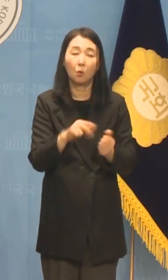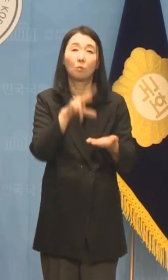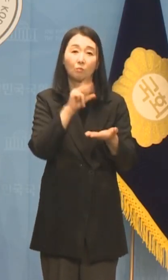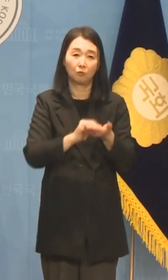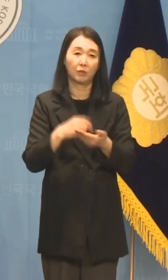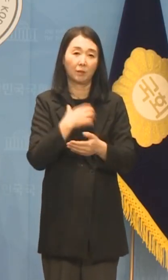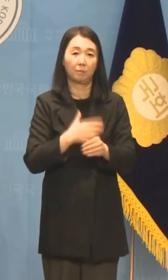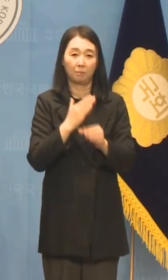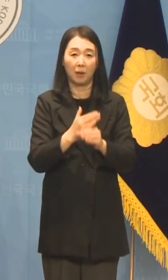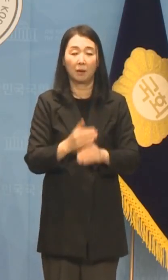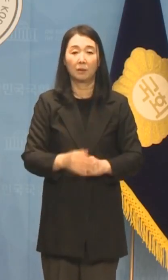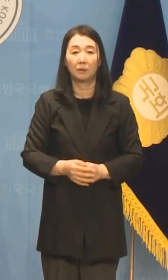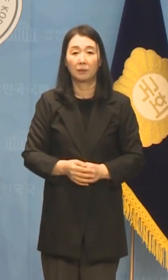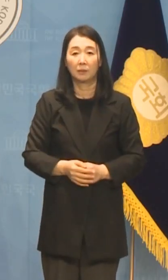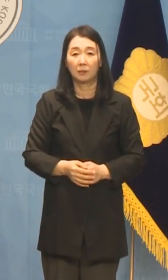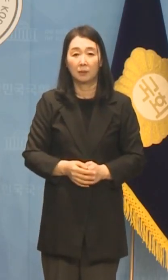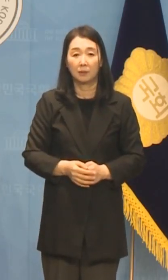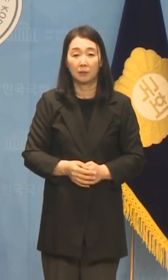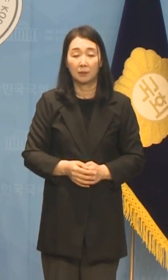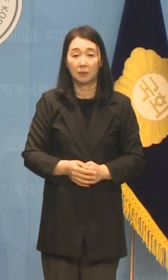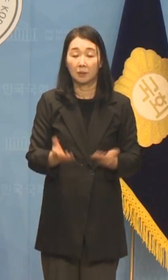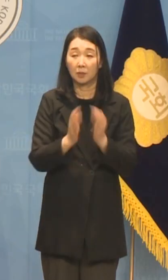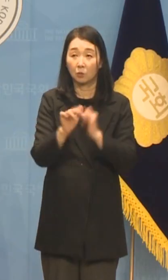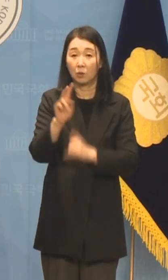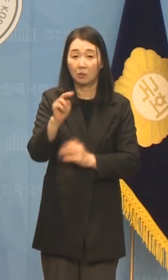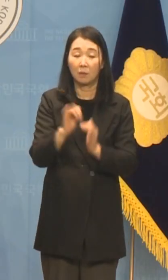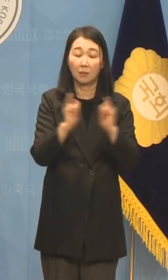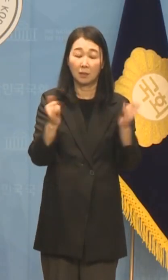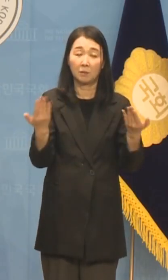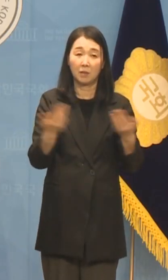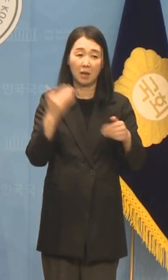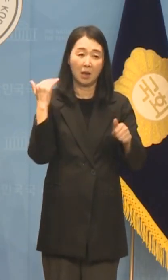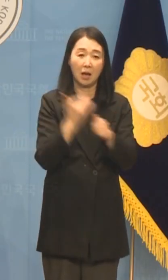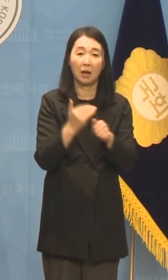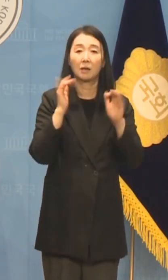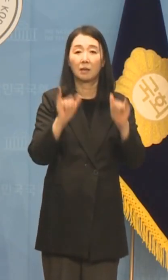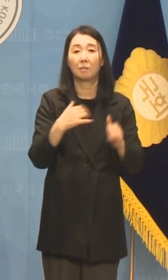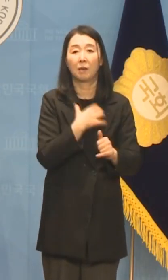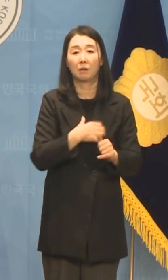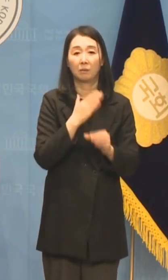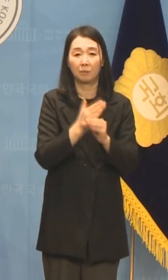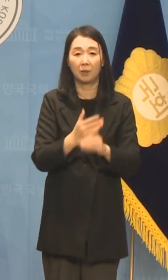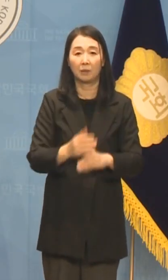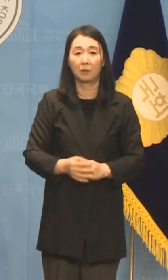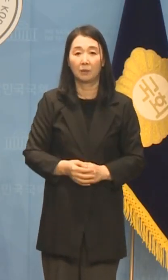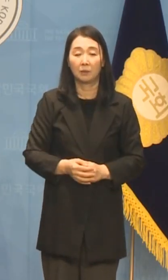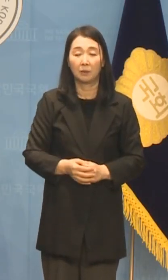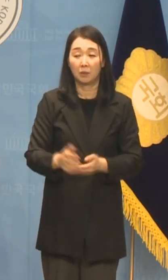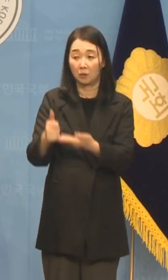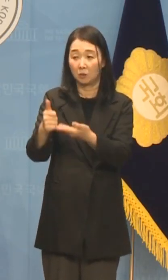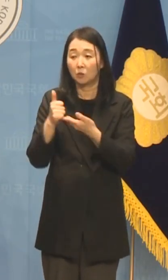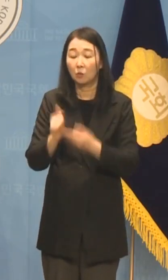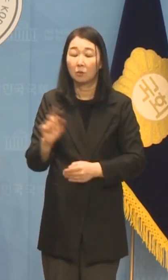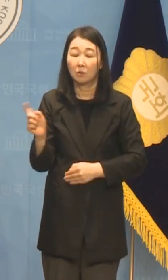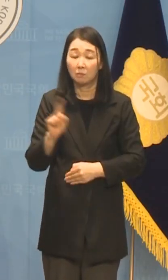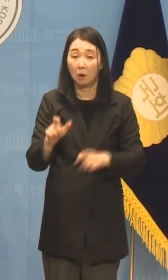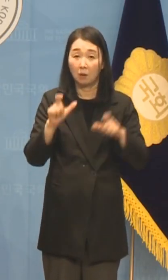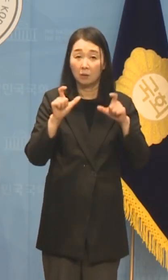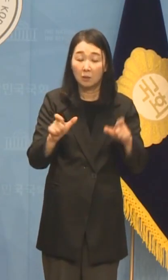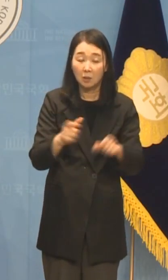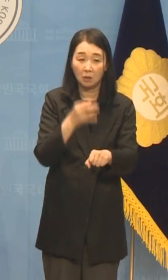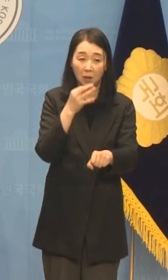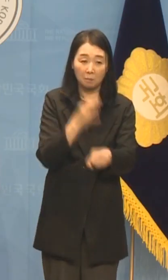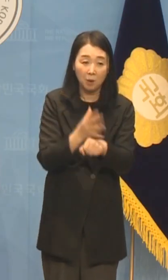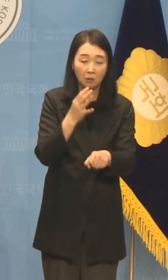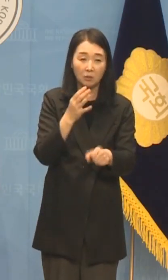걱정하고 있습니다. 2만여 직원들은 일자리를 잃을까 걱정하고 있습니다. 고객들은 지역의